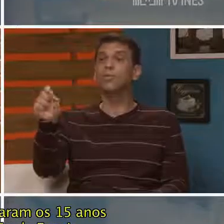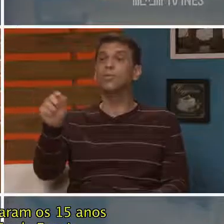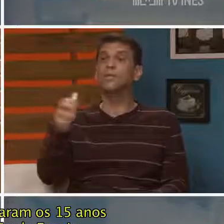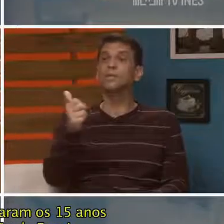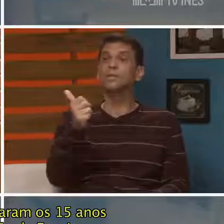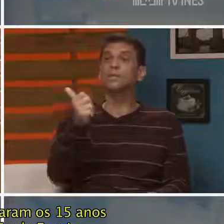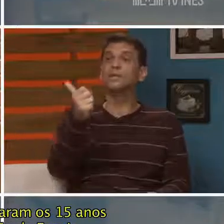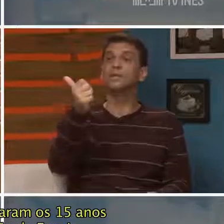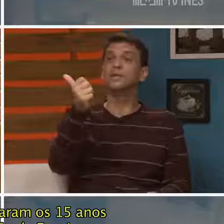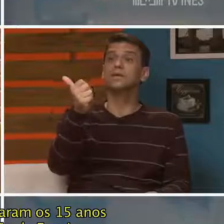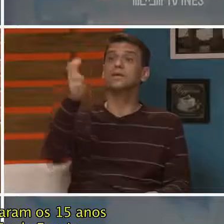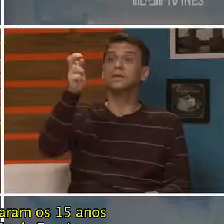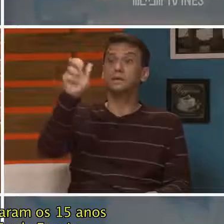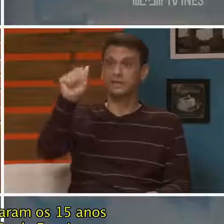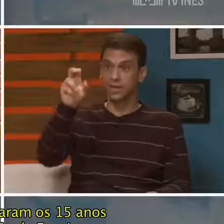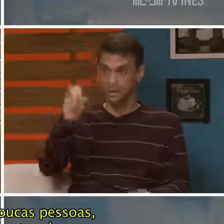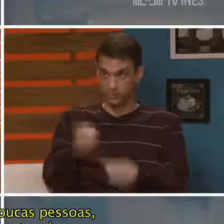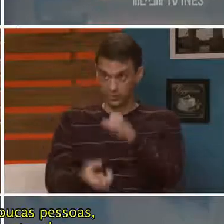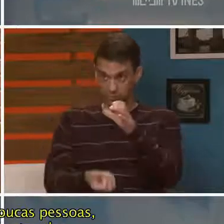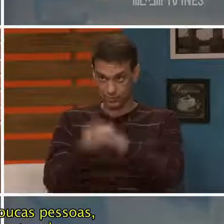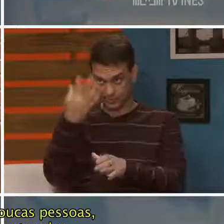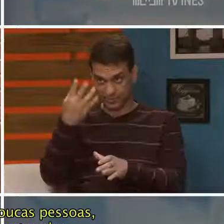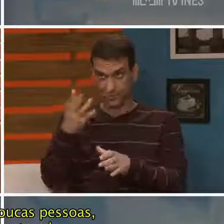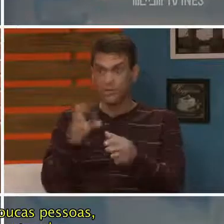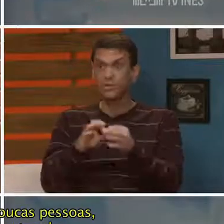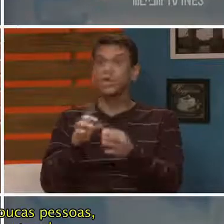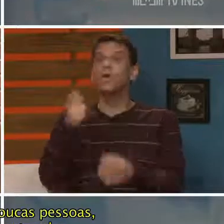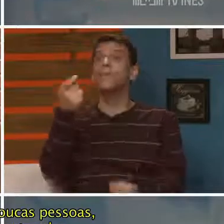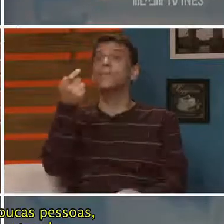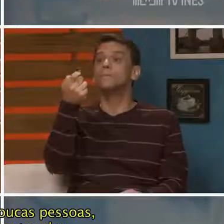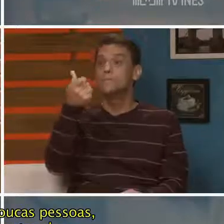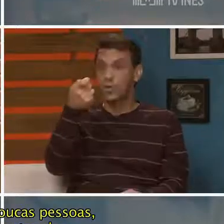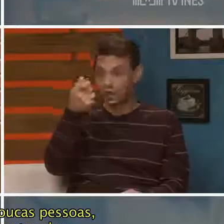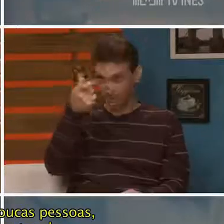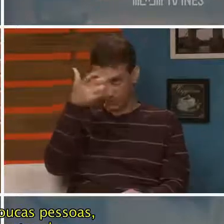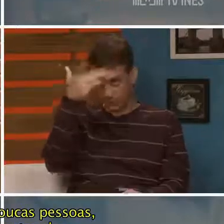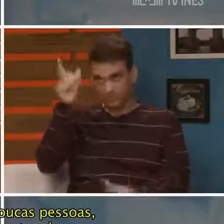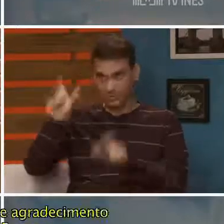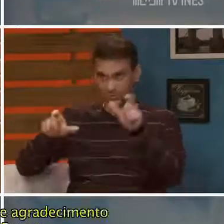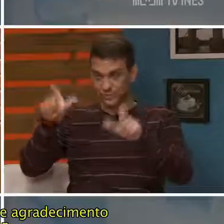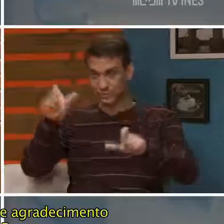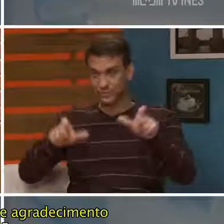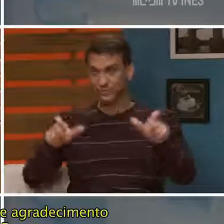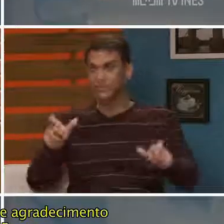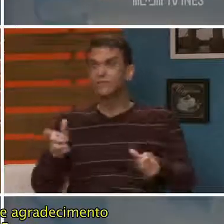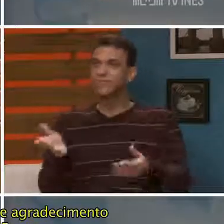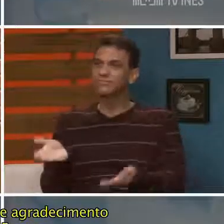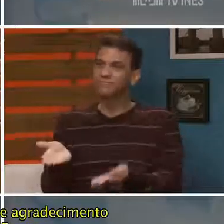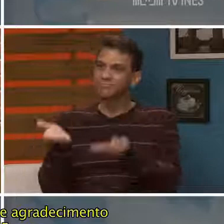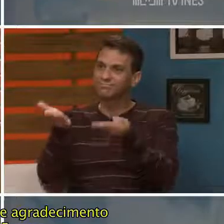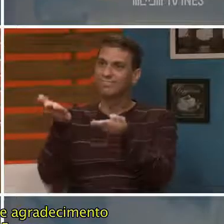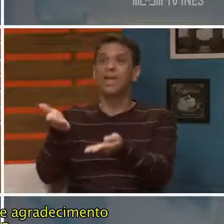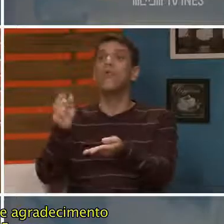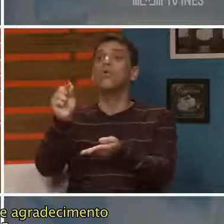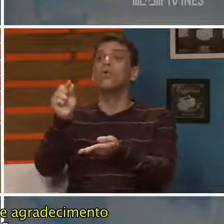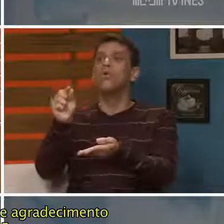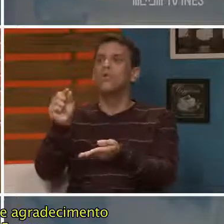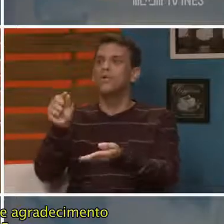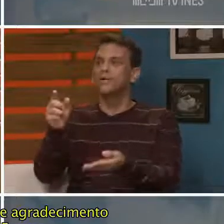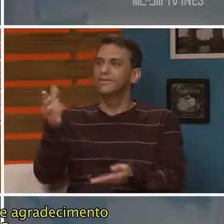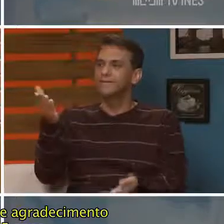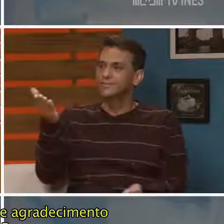15 anos de fundação da FENEIS e algumas poucas pessoas, eu estou entre elas, recebemos